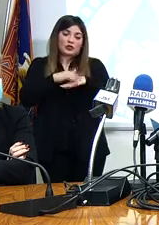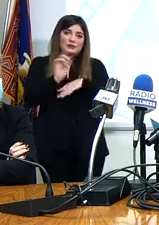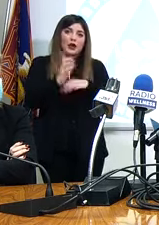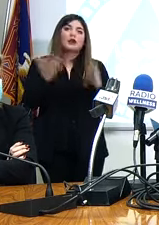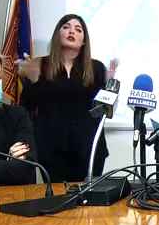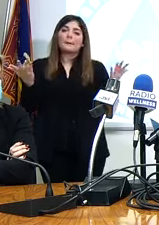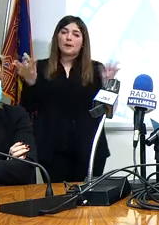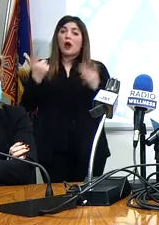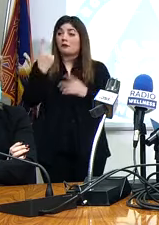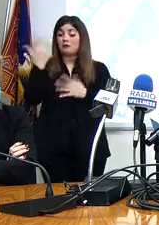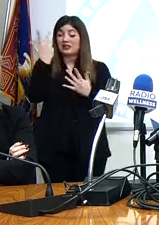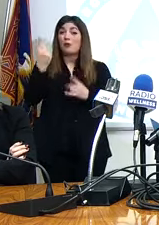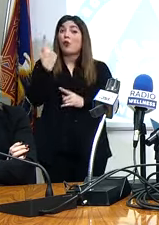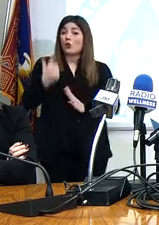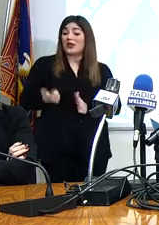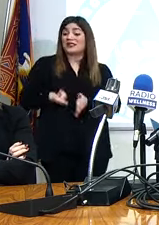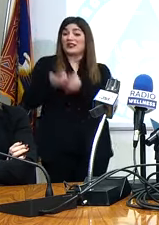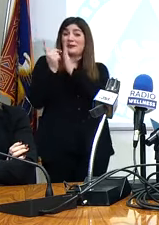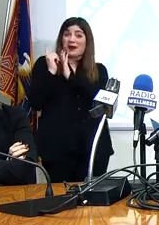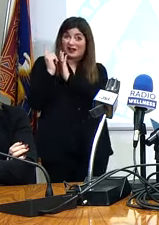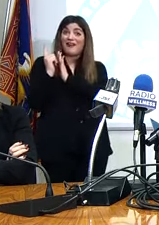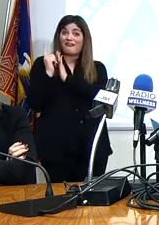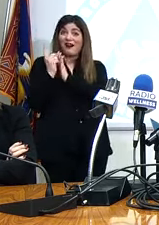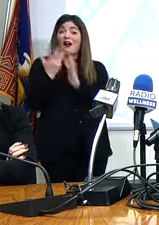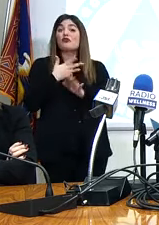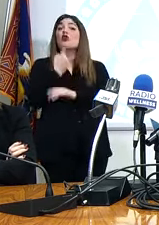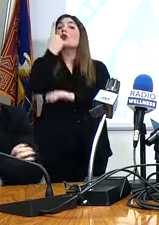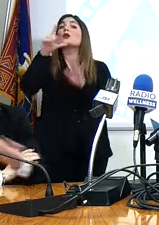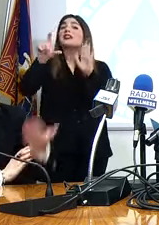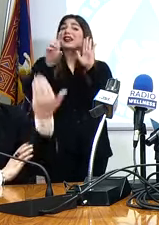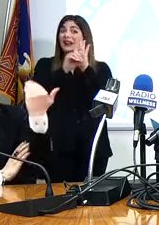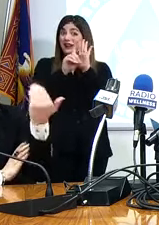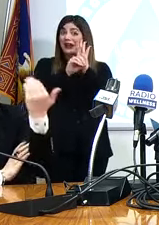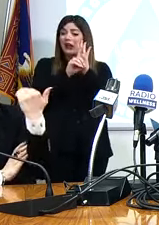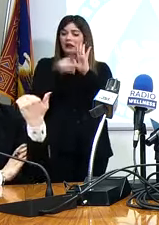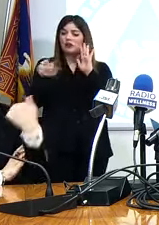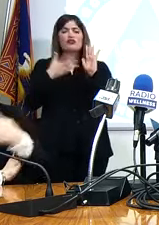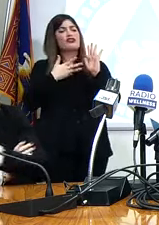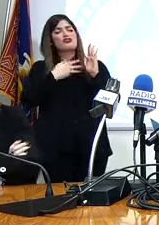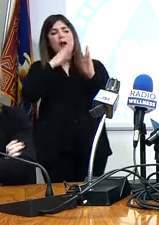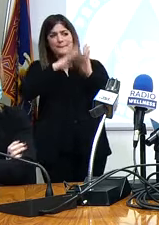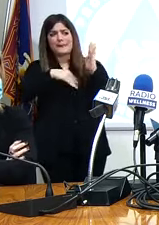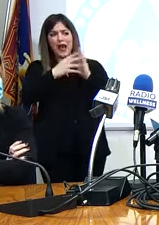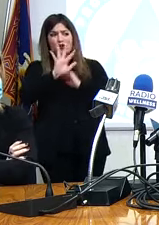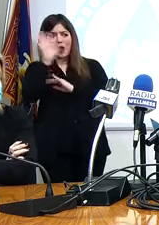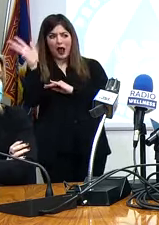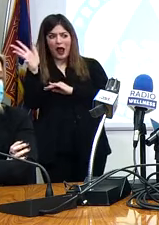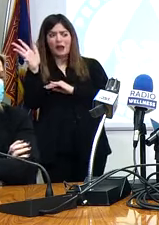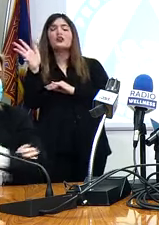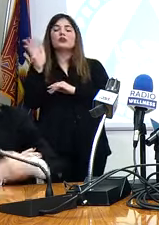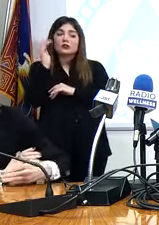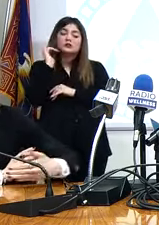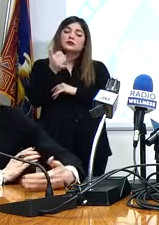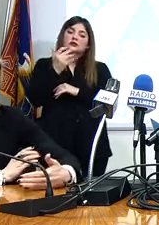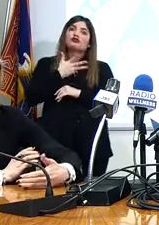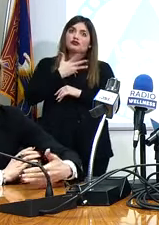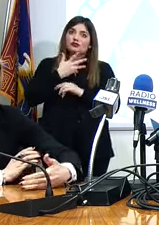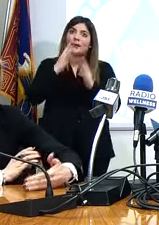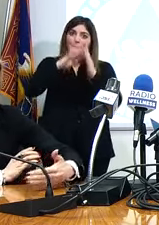Una settimana fa, con un decreto. E c'era l'altro piano. E prima c'era un altro di piano. Questa è